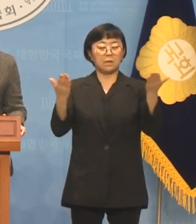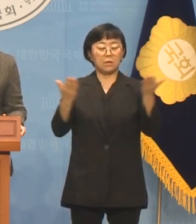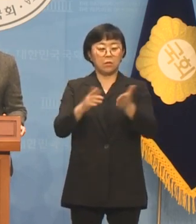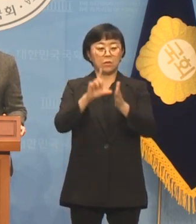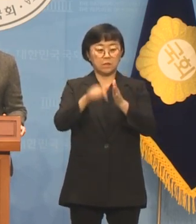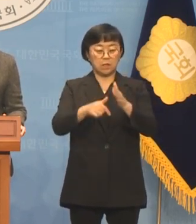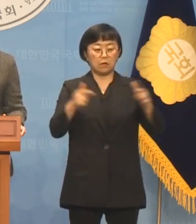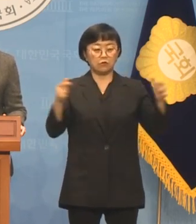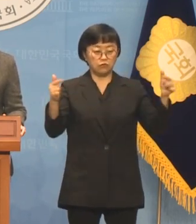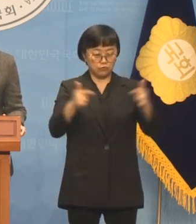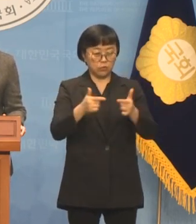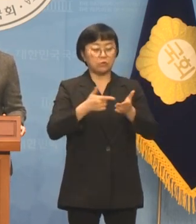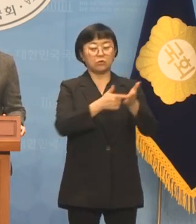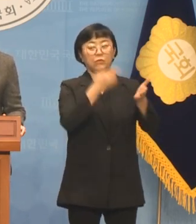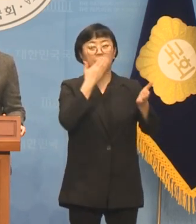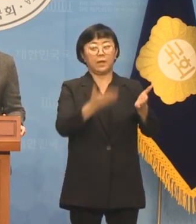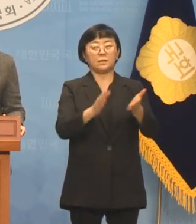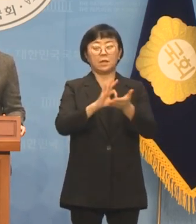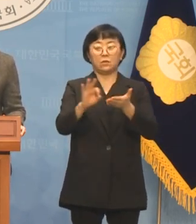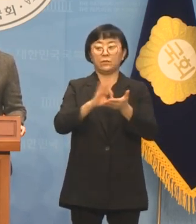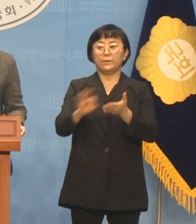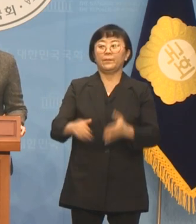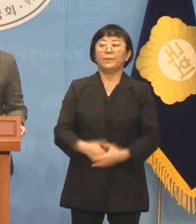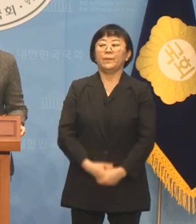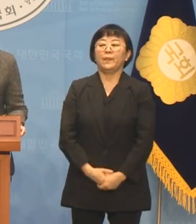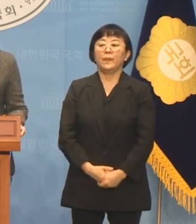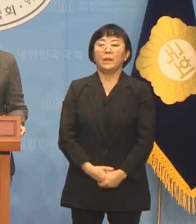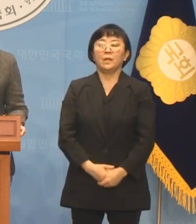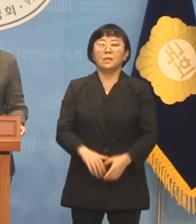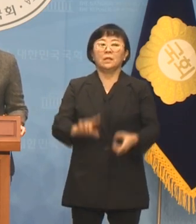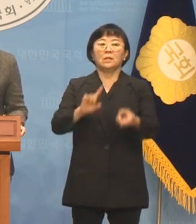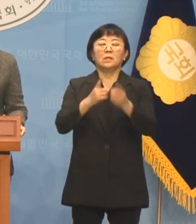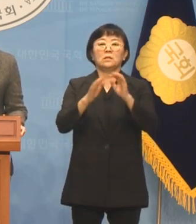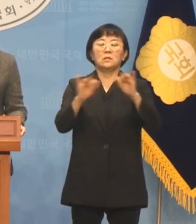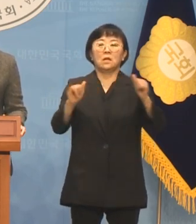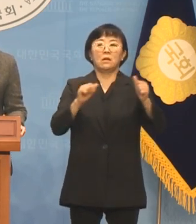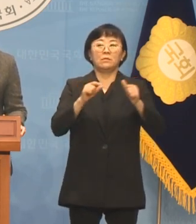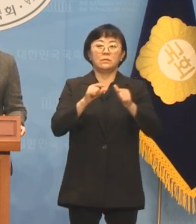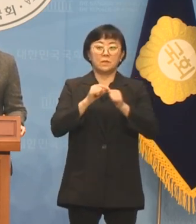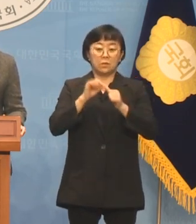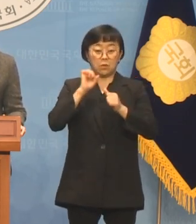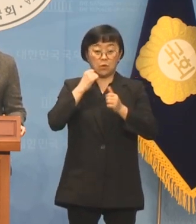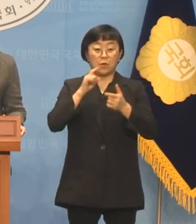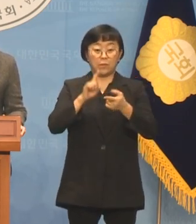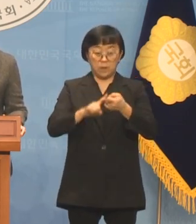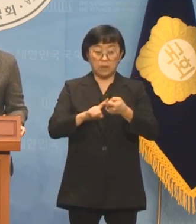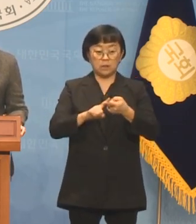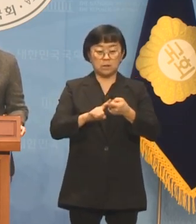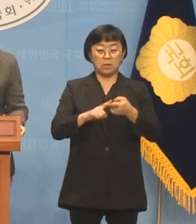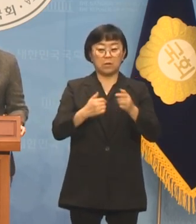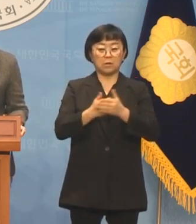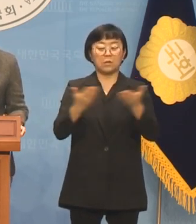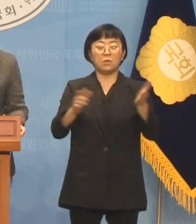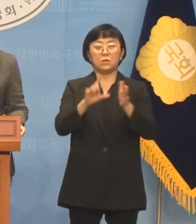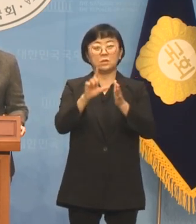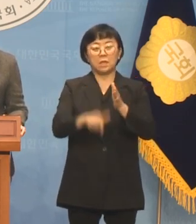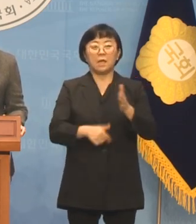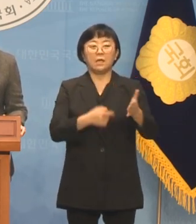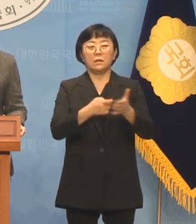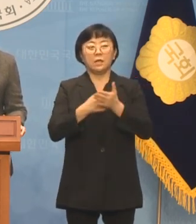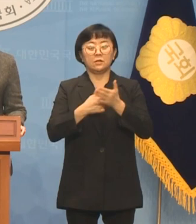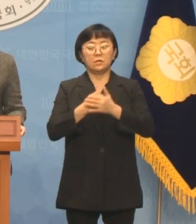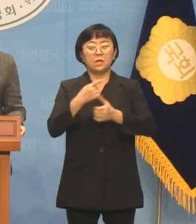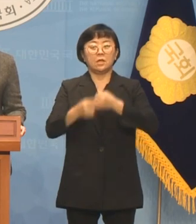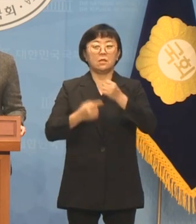청구권을 사용할 수 있도록 하겠습니다. 대체 인력 채용의 어려움 등을 고려해 근로시간 단축은